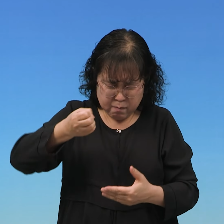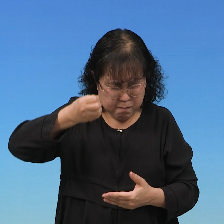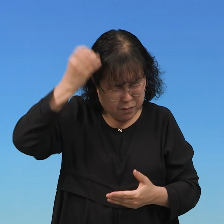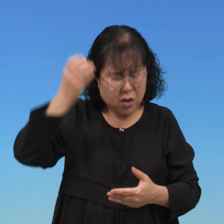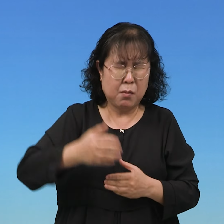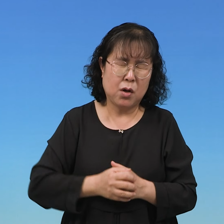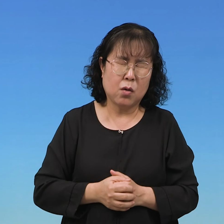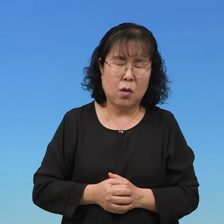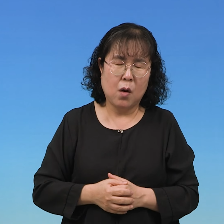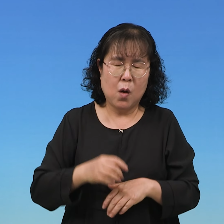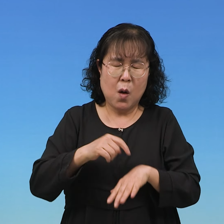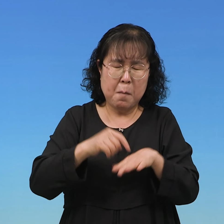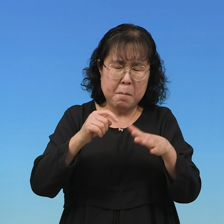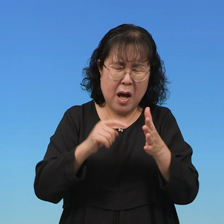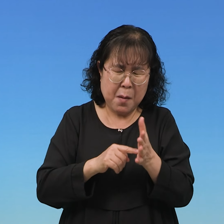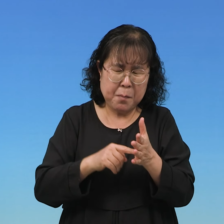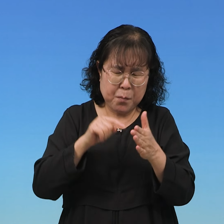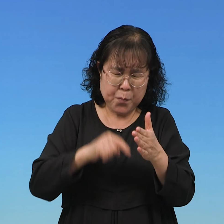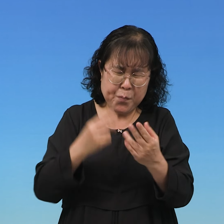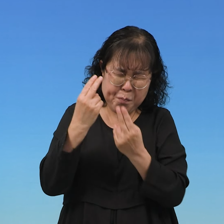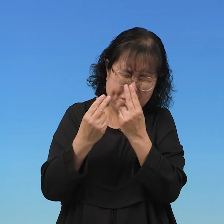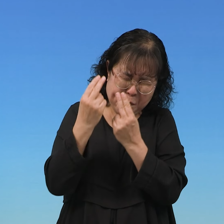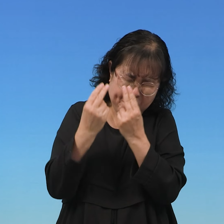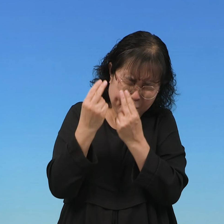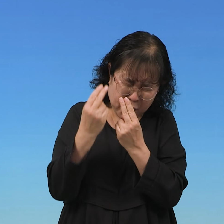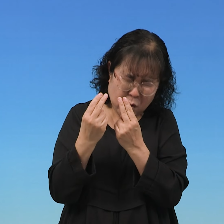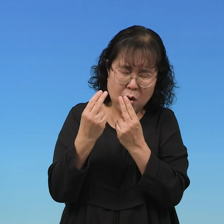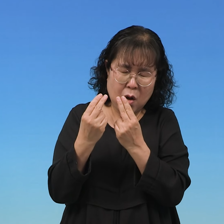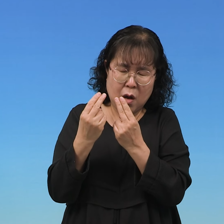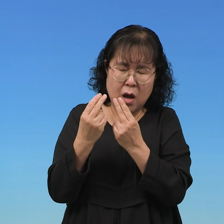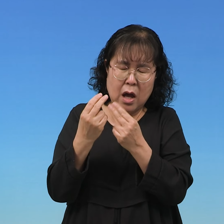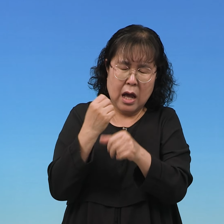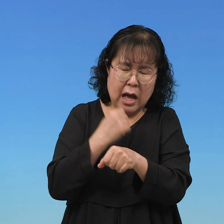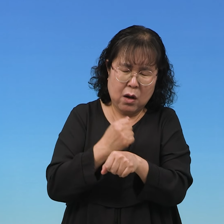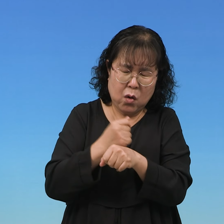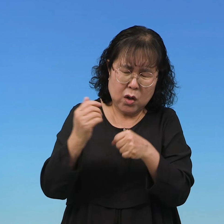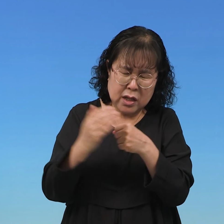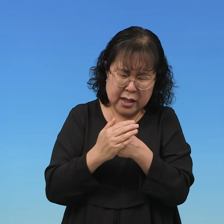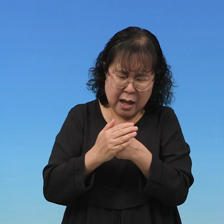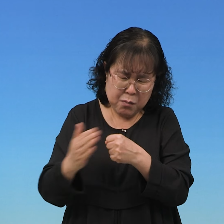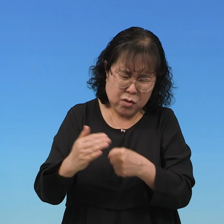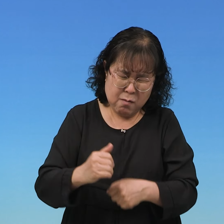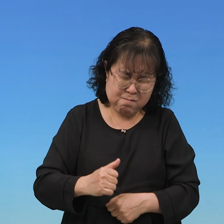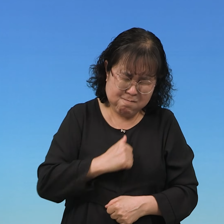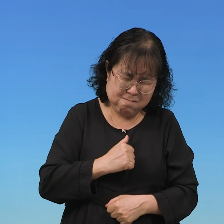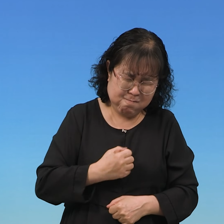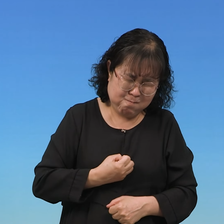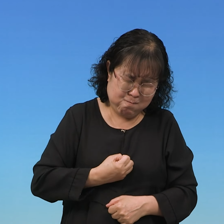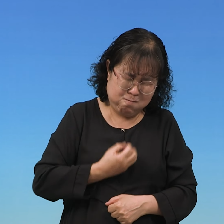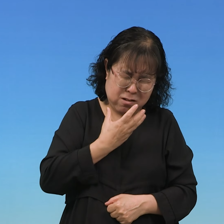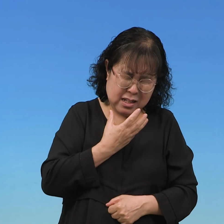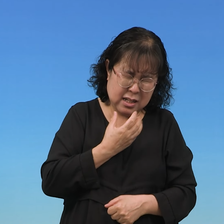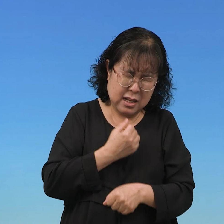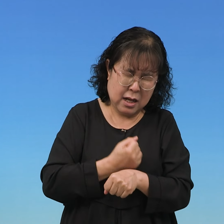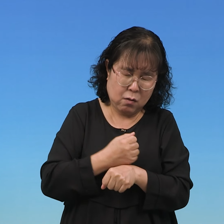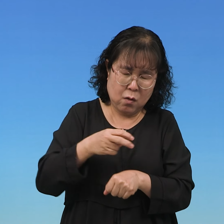잊어버리고 끊임없이 마음에 비교하고 비교당하고 그것 때문에 분노하고 그것 때문에 울분을